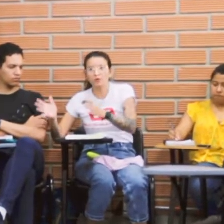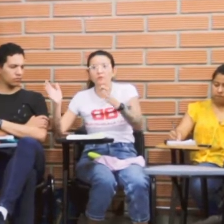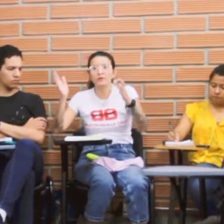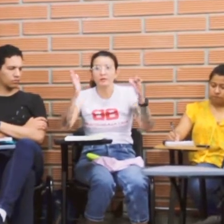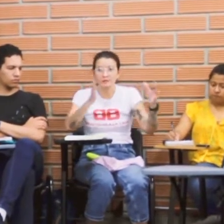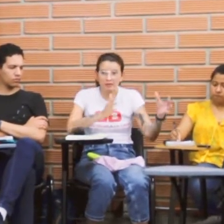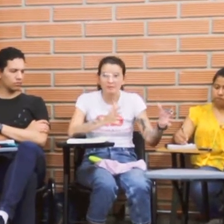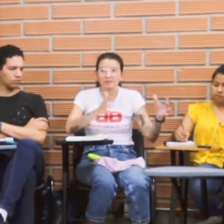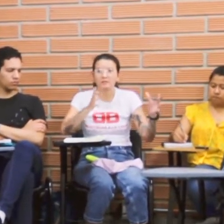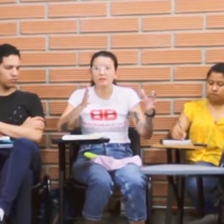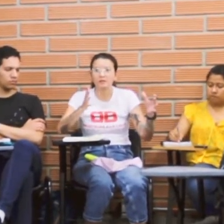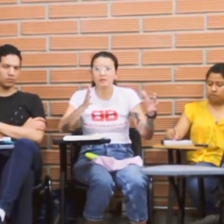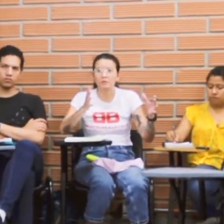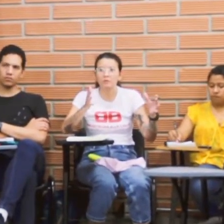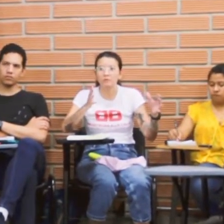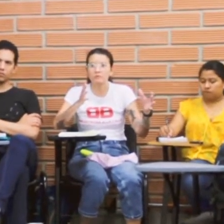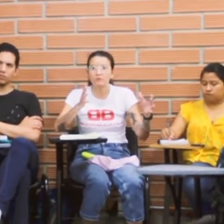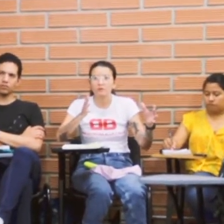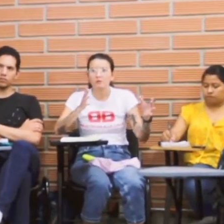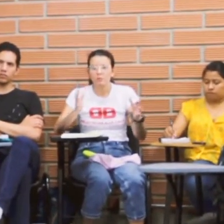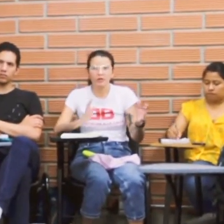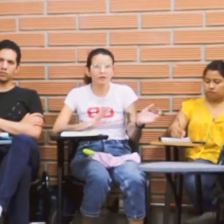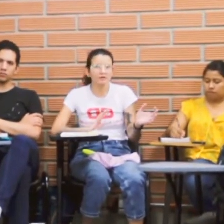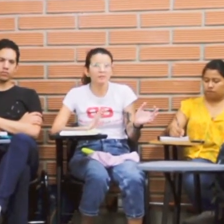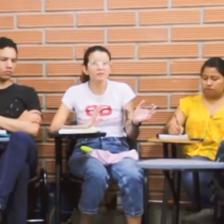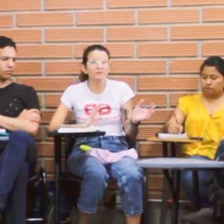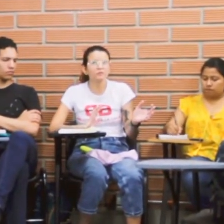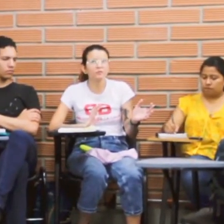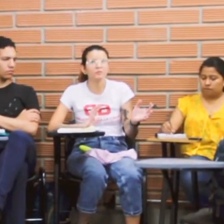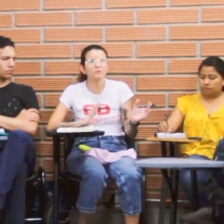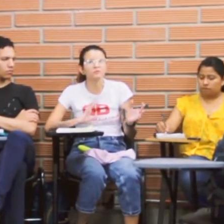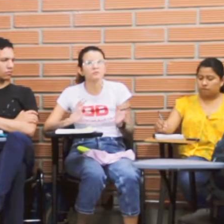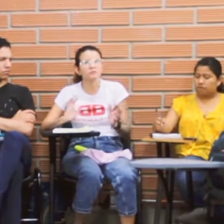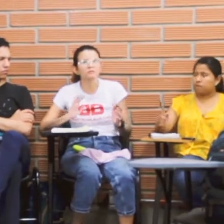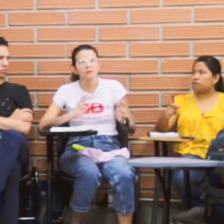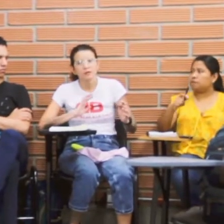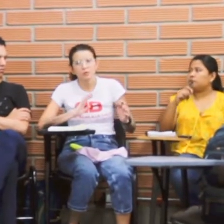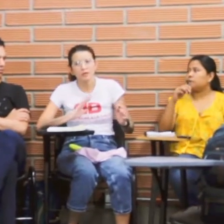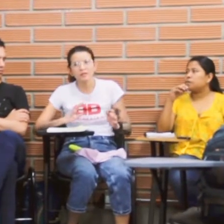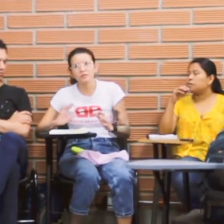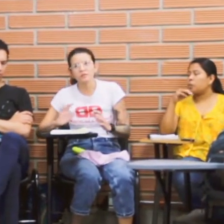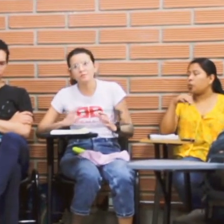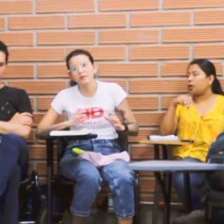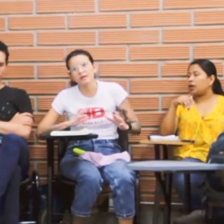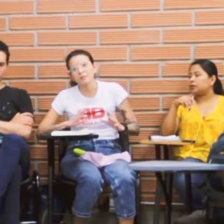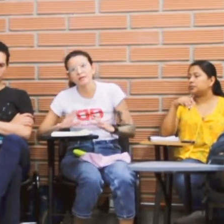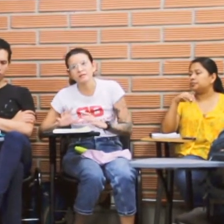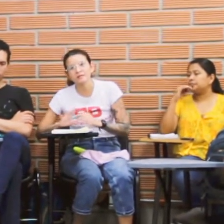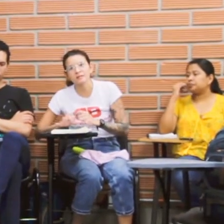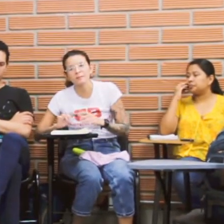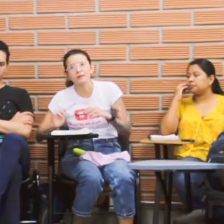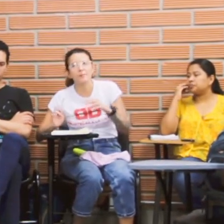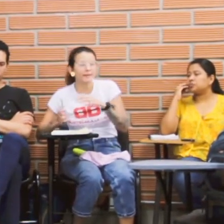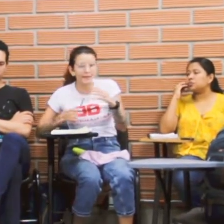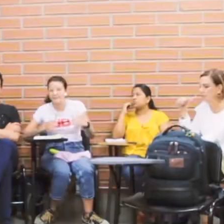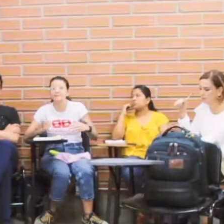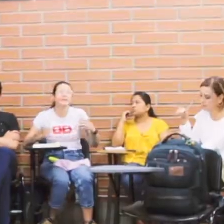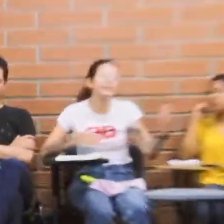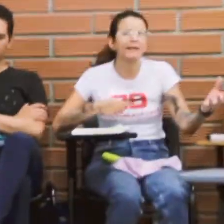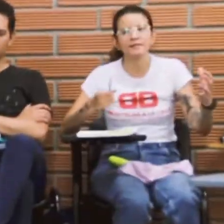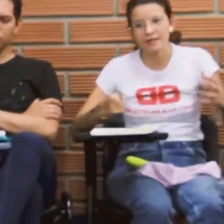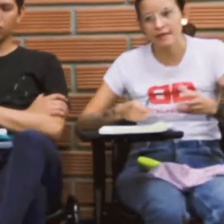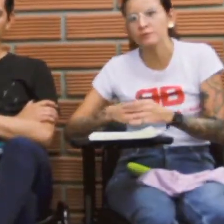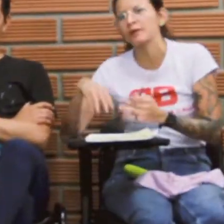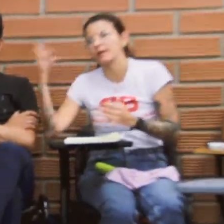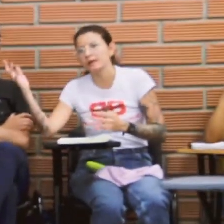los profes, de administrativos, porque acá también discutimos eso, si todas las acciones van encaminadas en la permanencia o